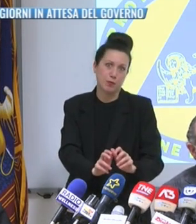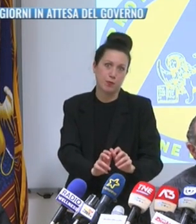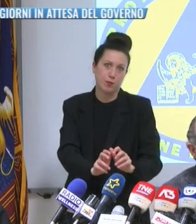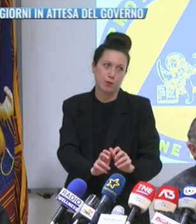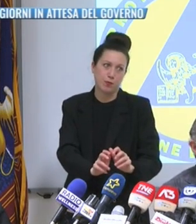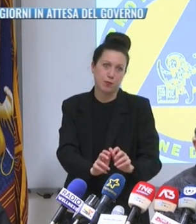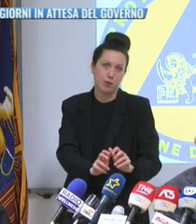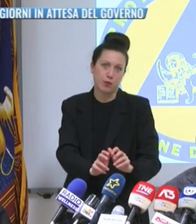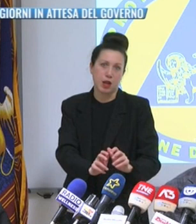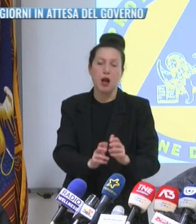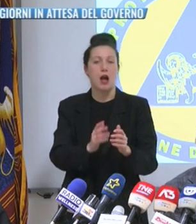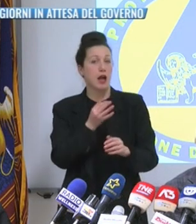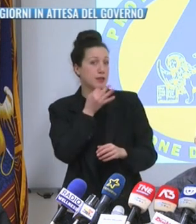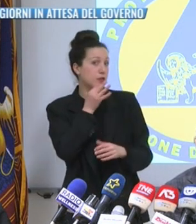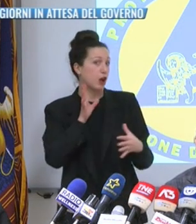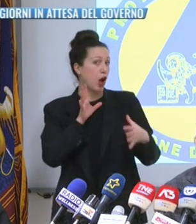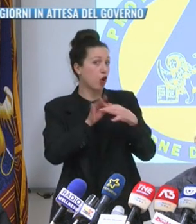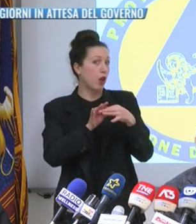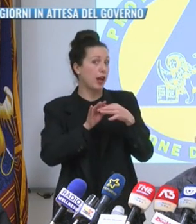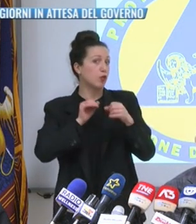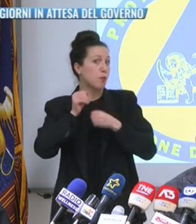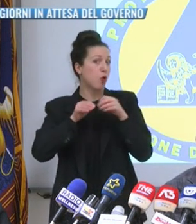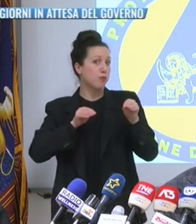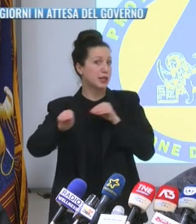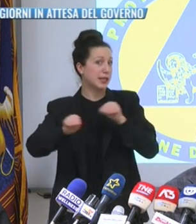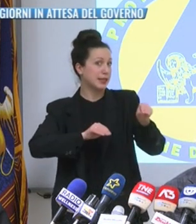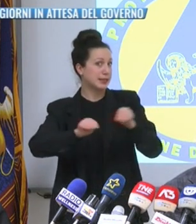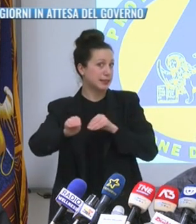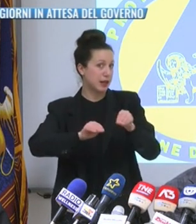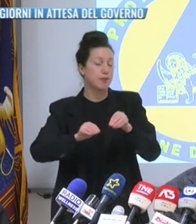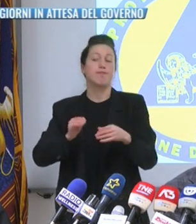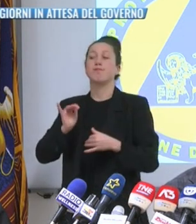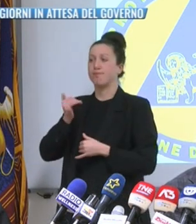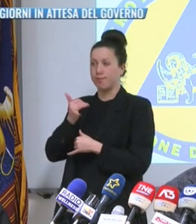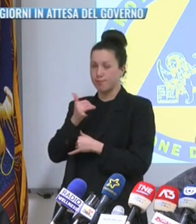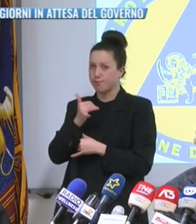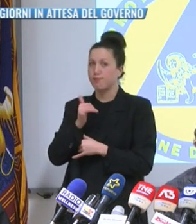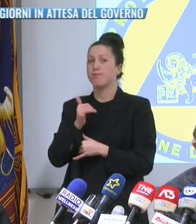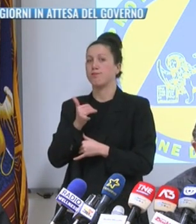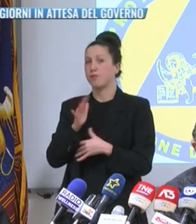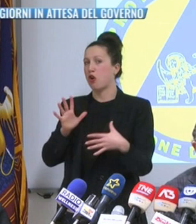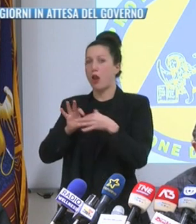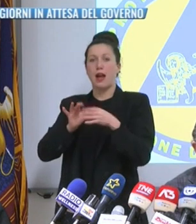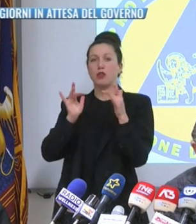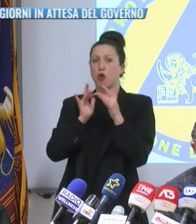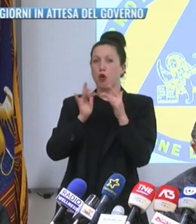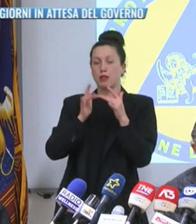insomma, può essere. E quindi il tema dei contatti sociali, di tutto quello che ne